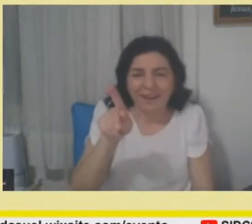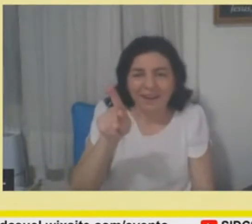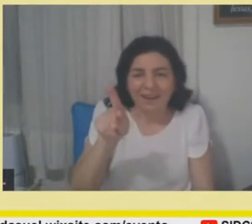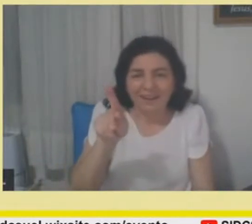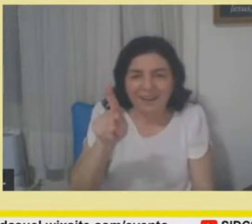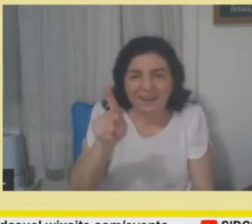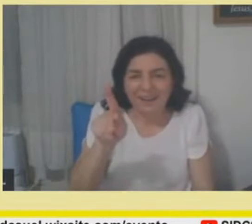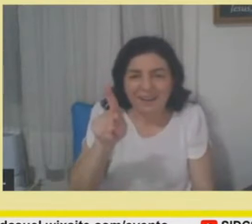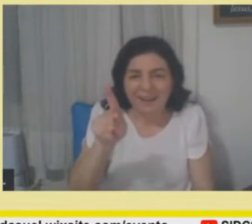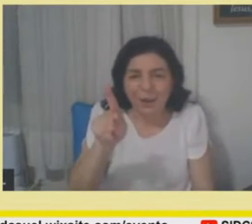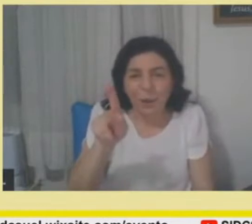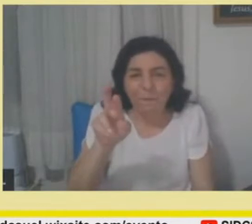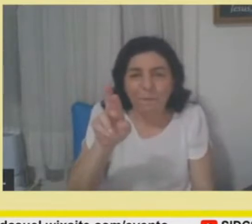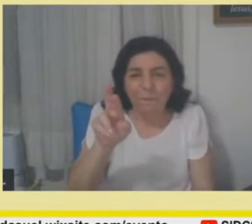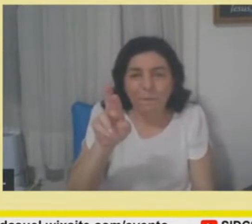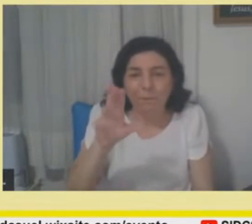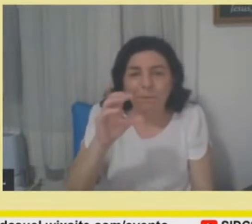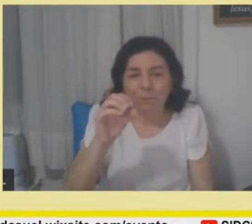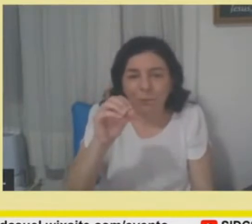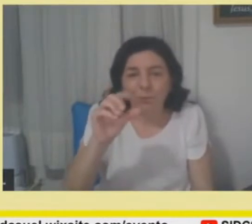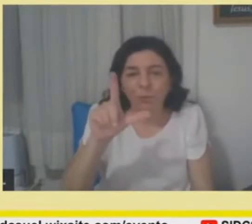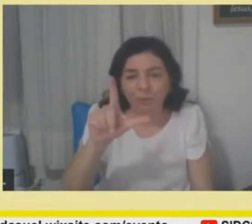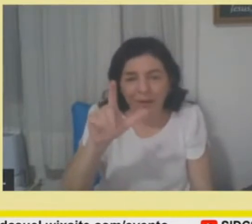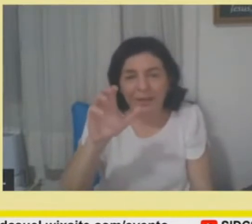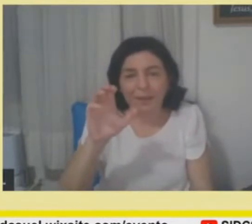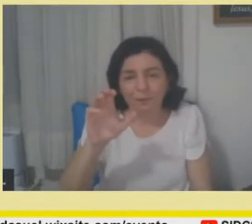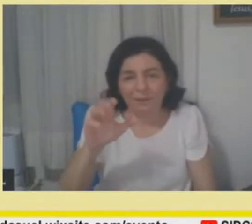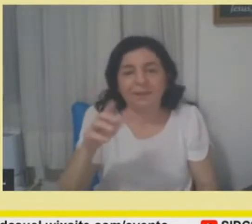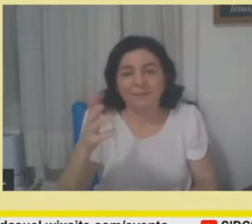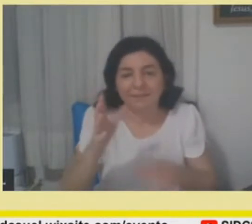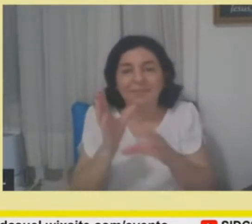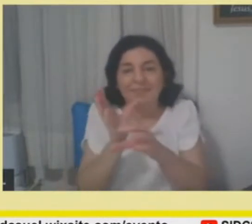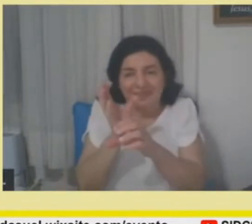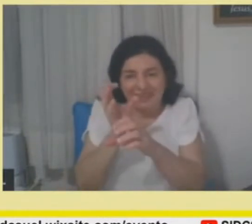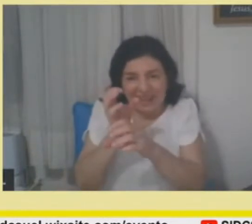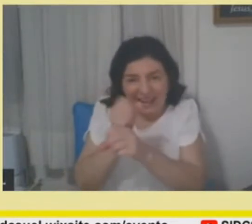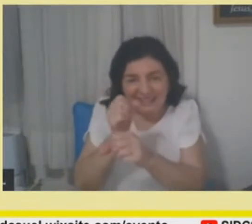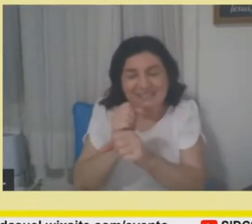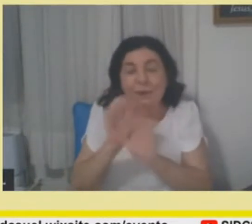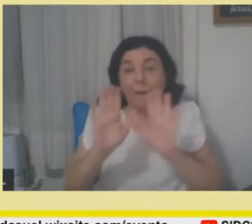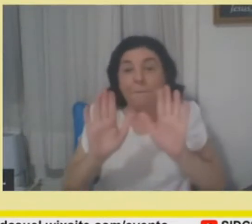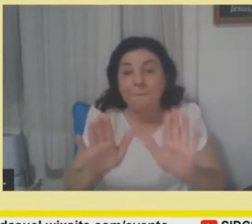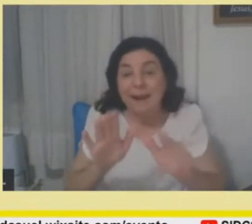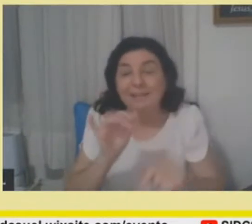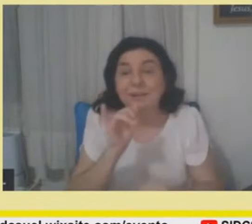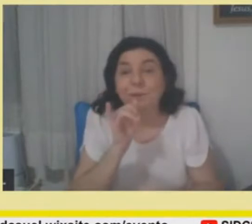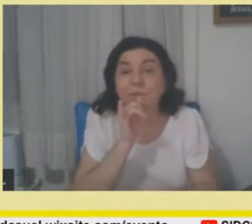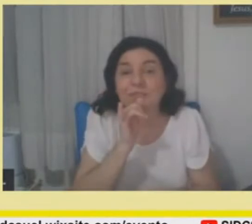os problemas de resolução.